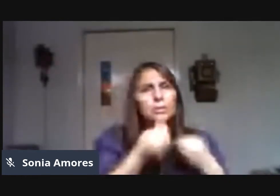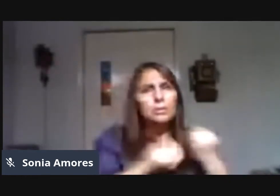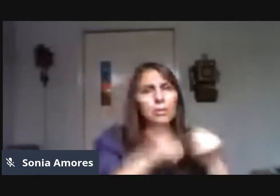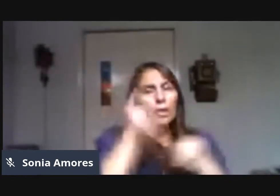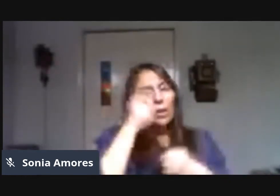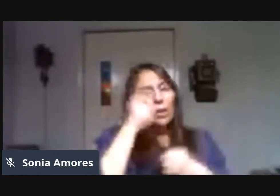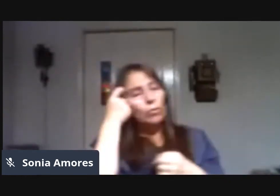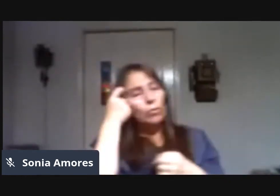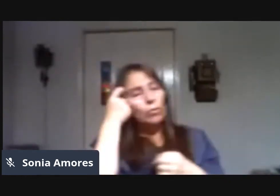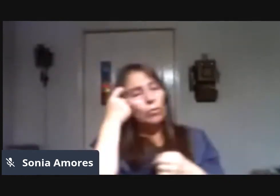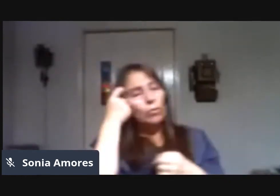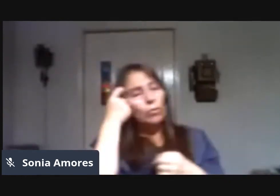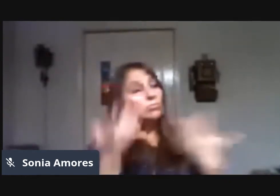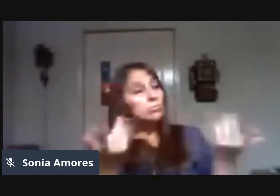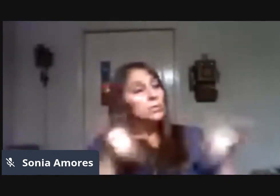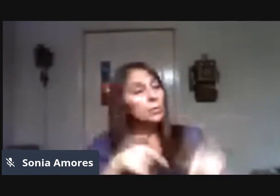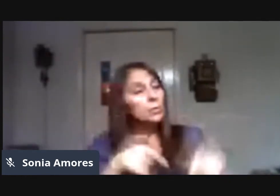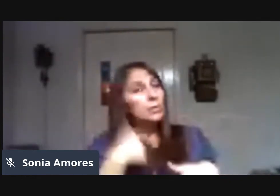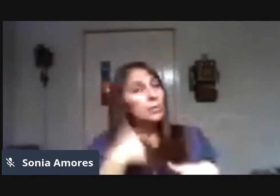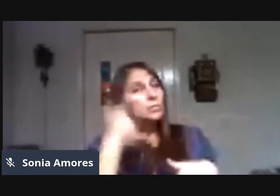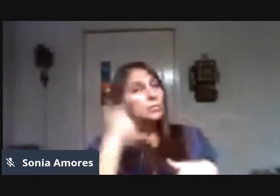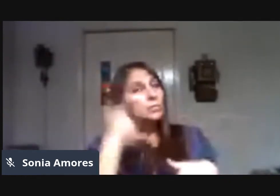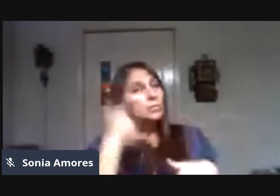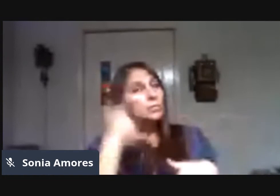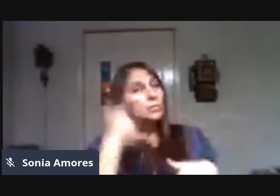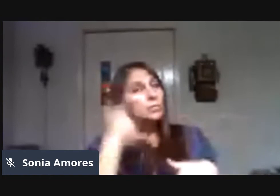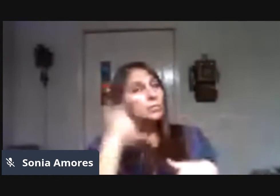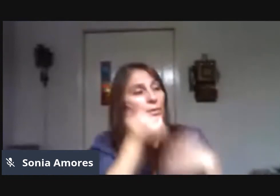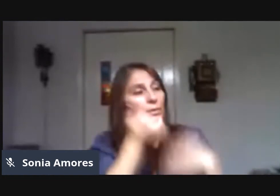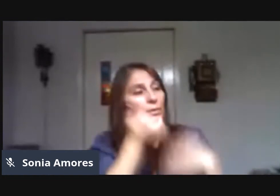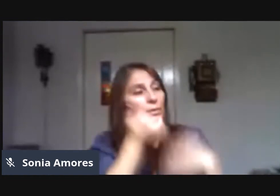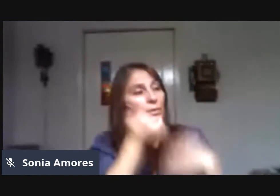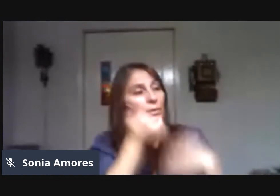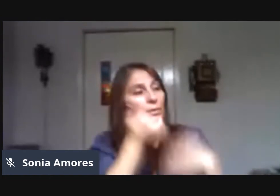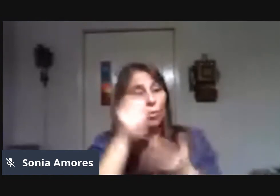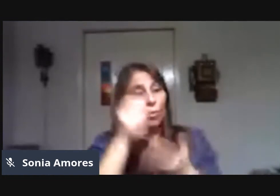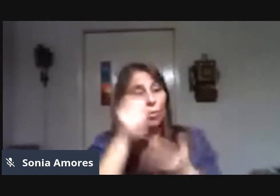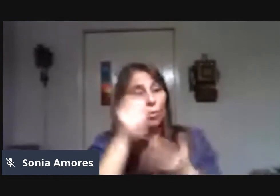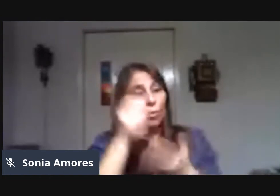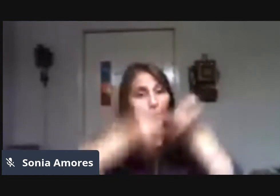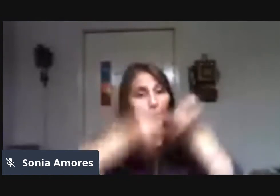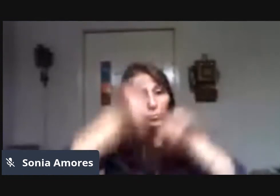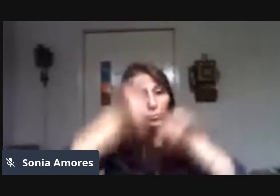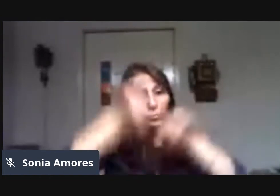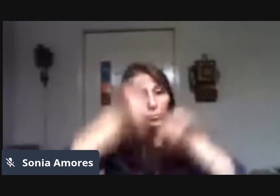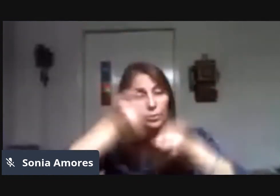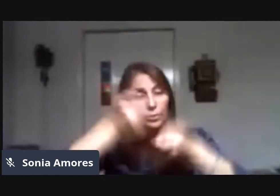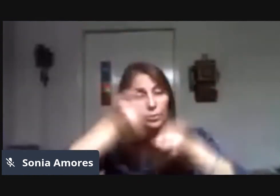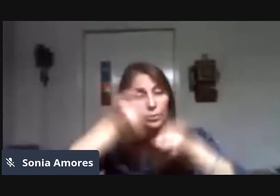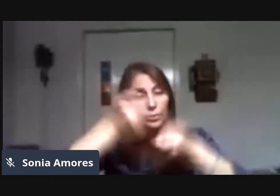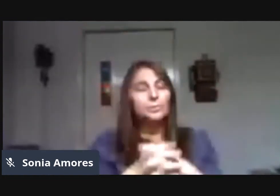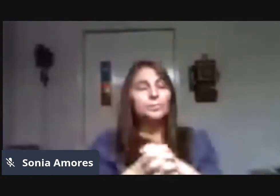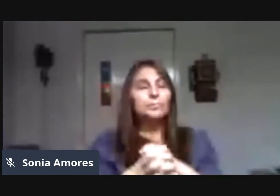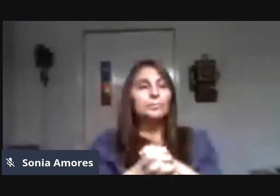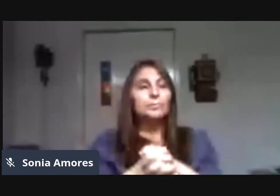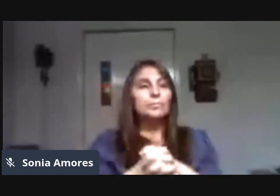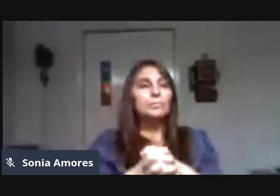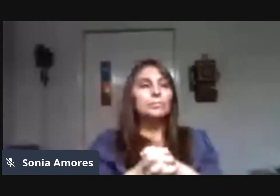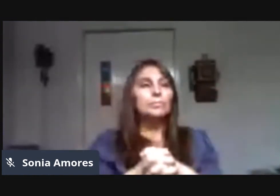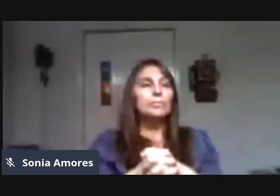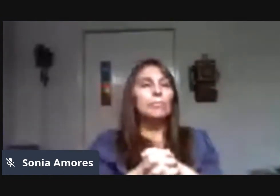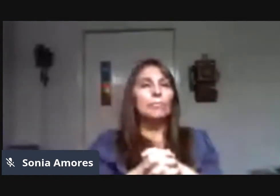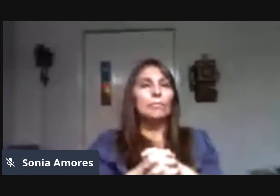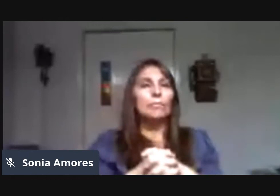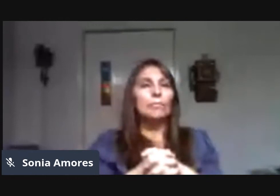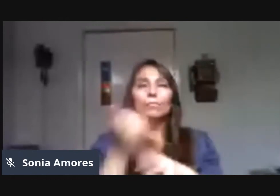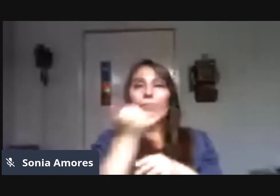orientación presupuestal. Y qué decir de la incapacidad que tenemos en un sistema de salud privatizado, que no solo pasa en Colombia, sino en el mundo, precisamente por esa